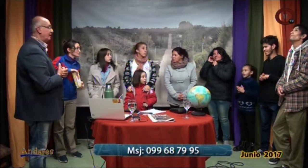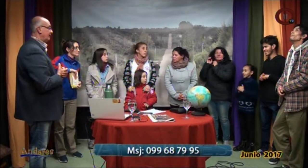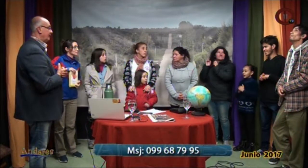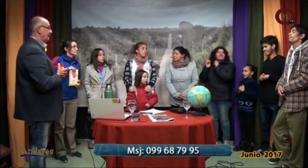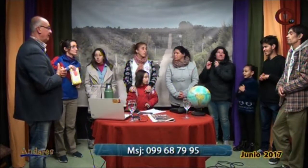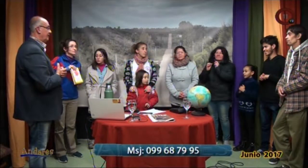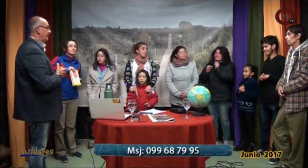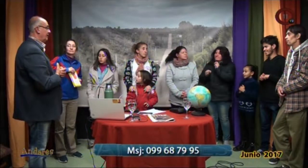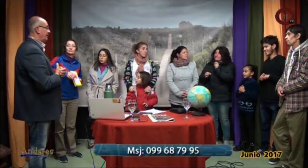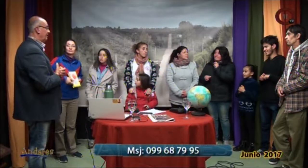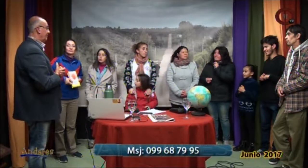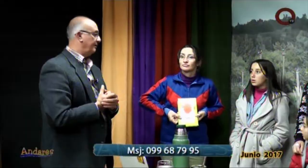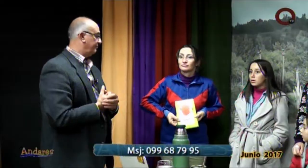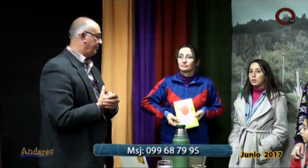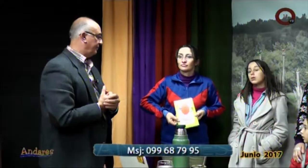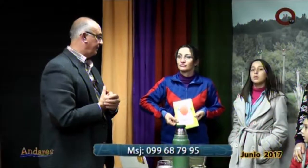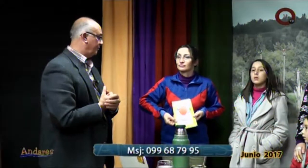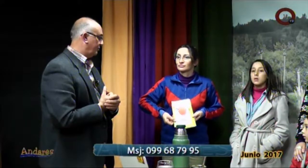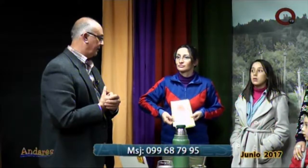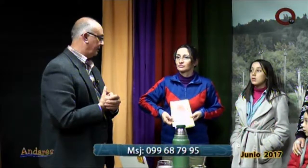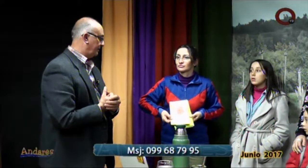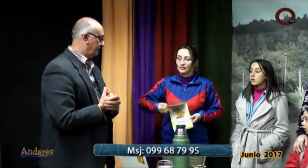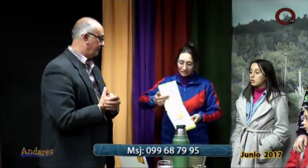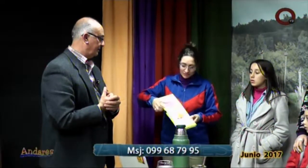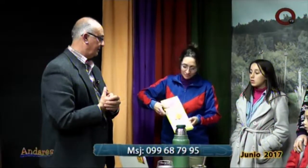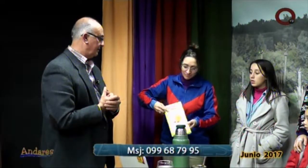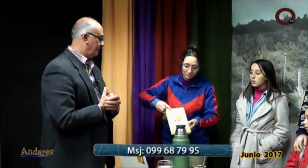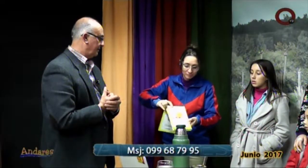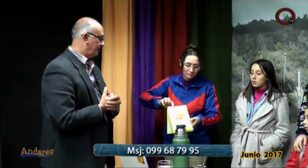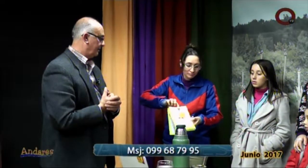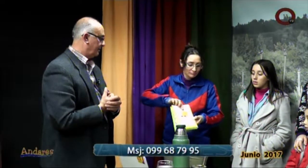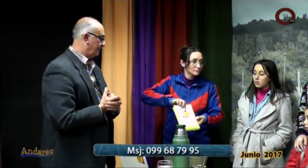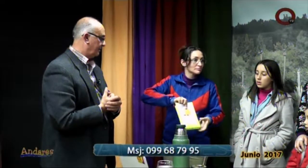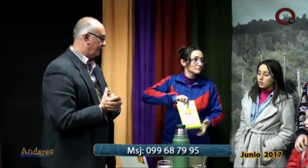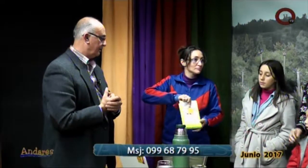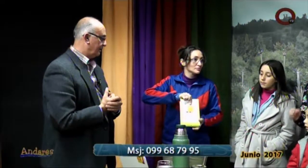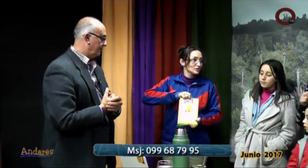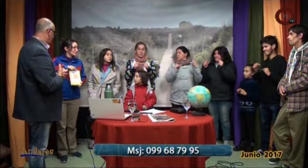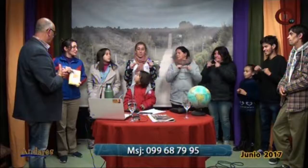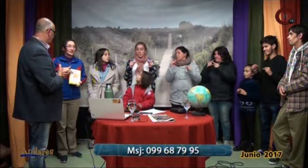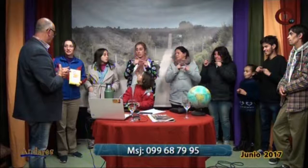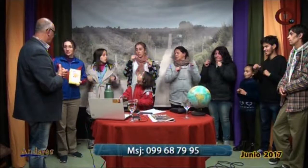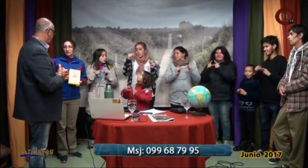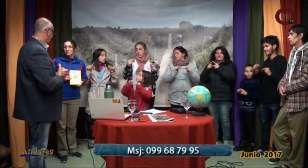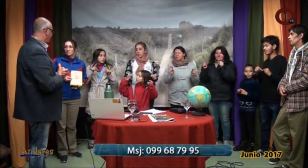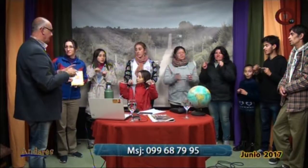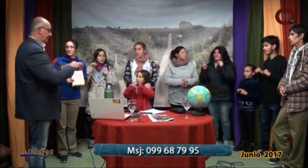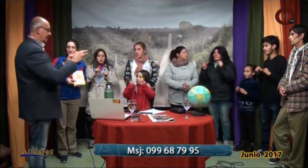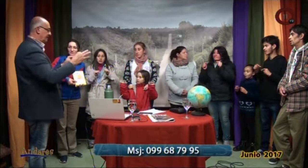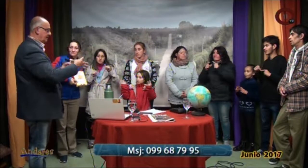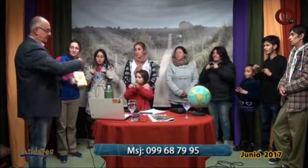Bien Bien Porque no veía el dibujo Dale Ahora sí A través de la estrella